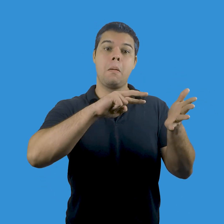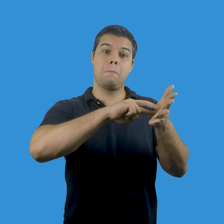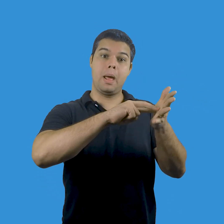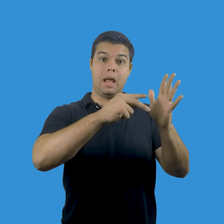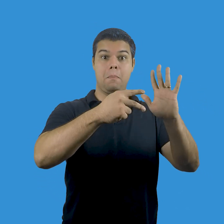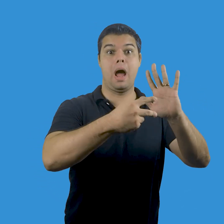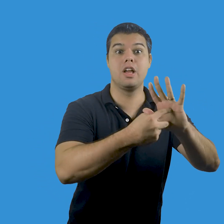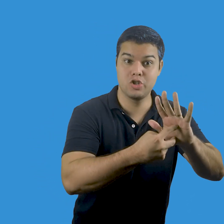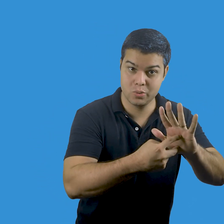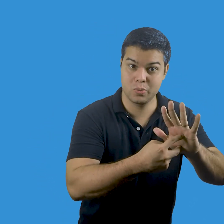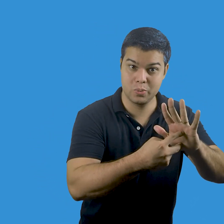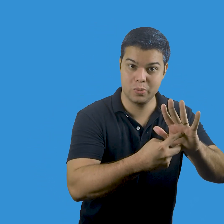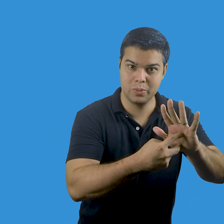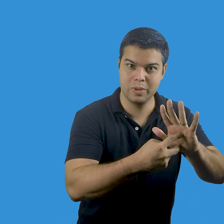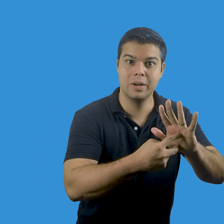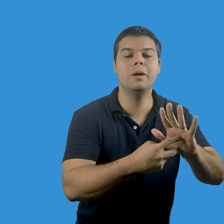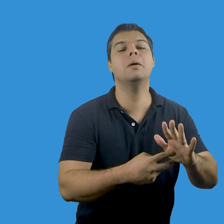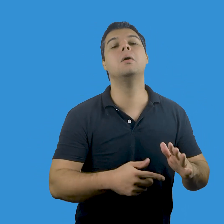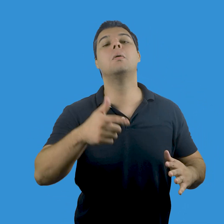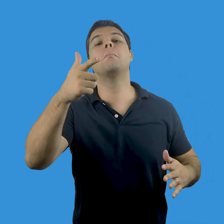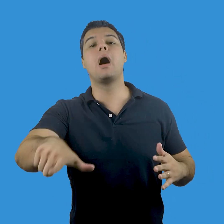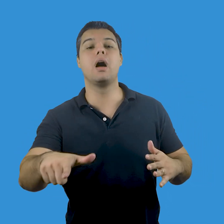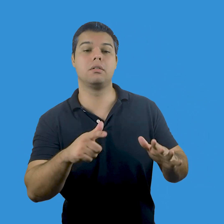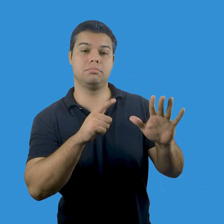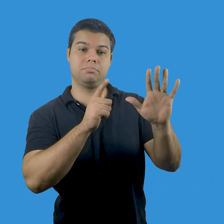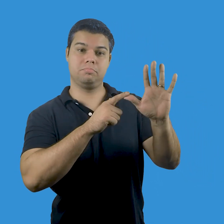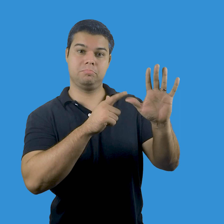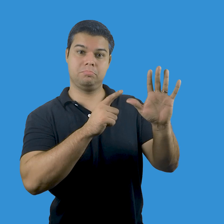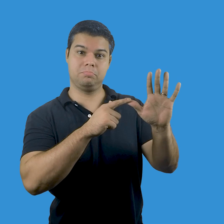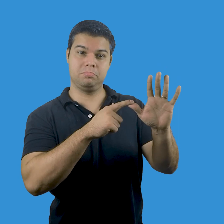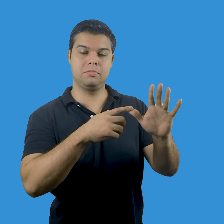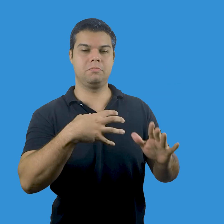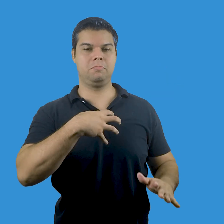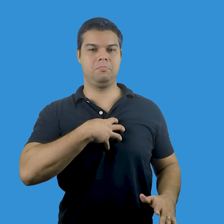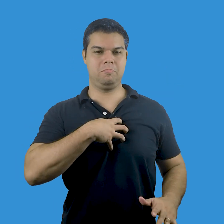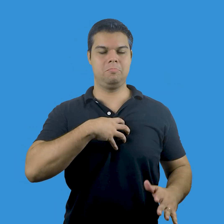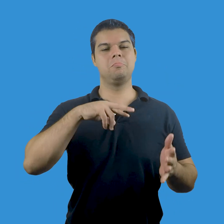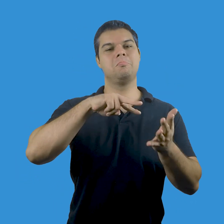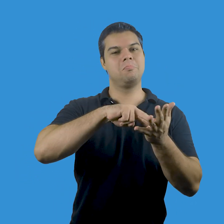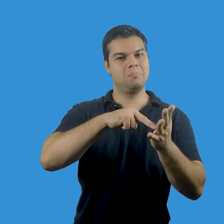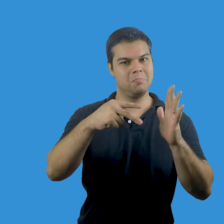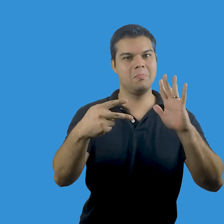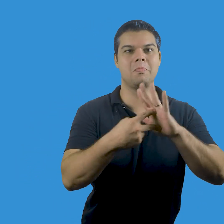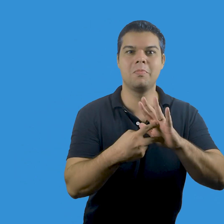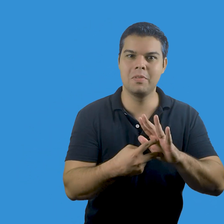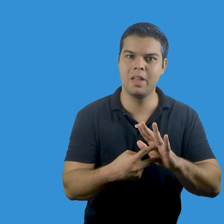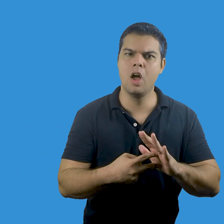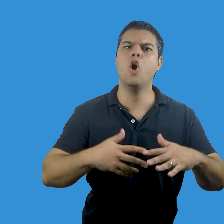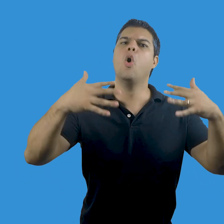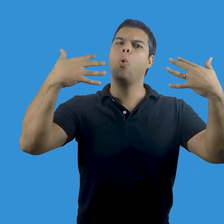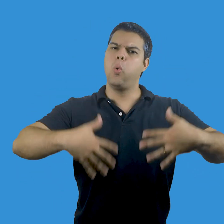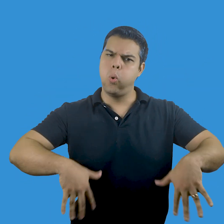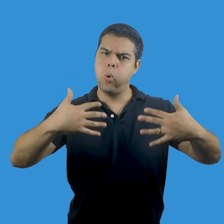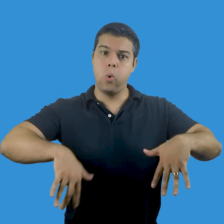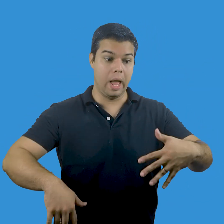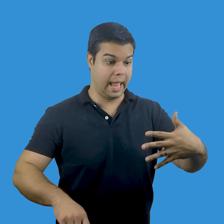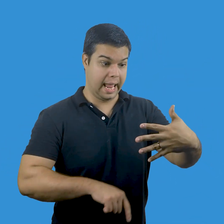como o uso adequado do nome, verbo, advérbio, proposição e etc. O